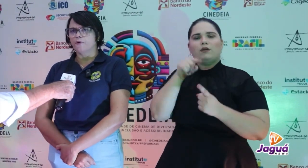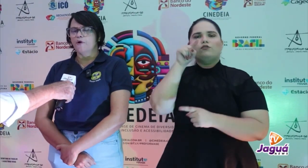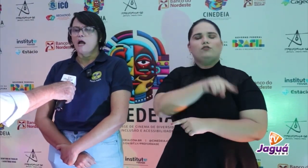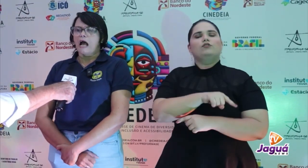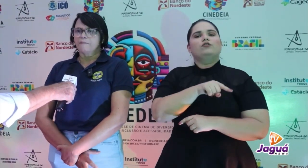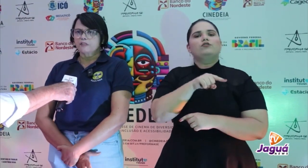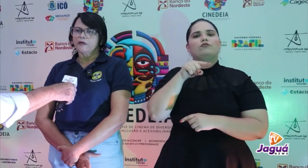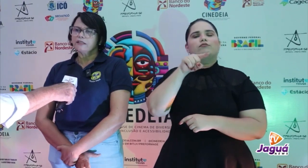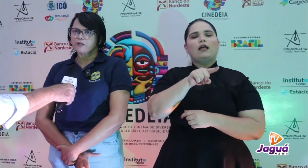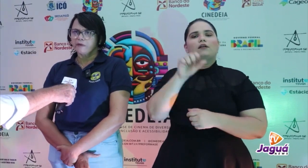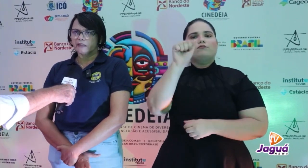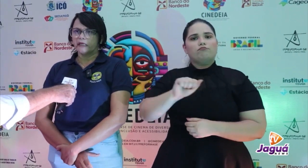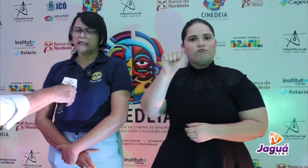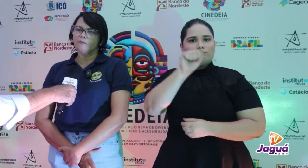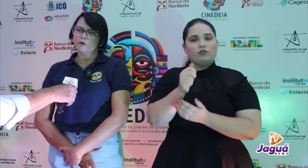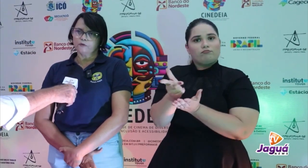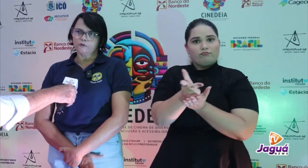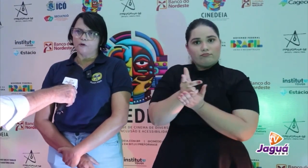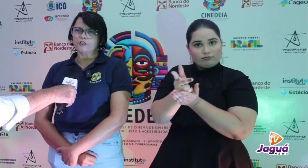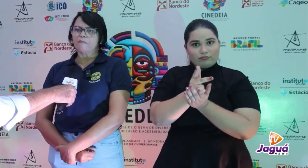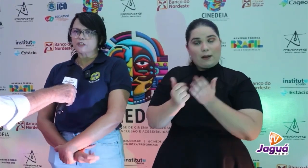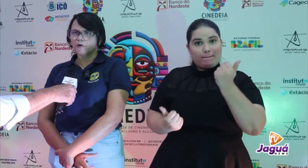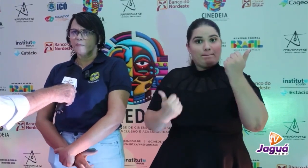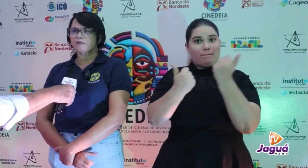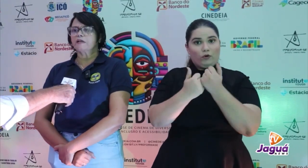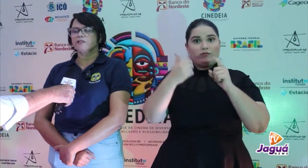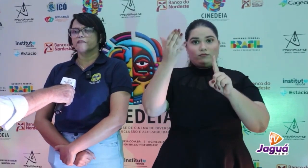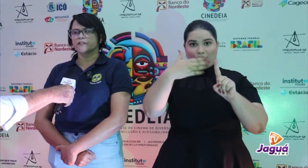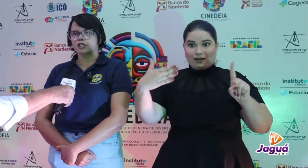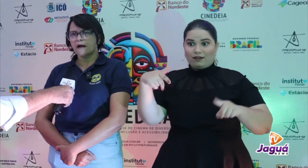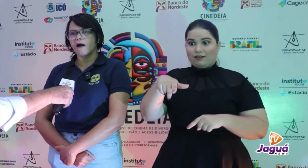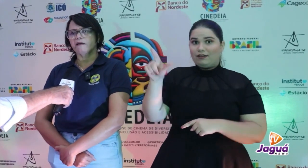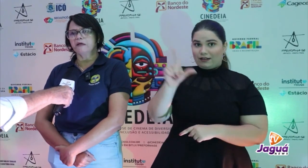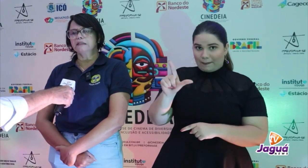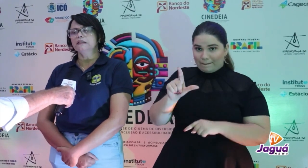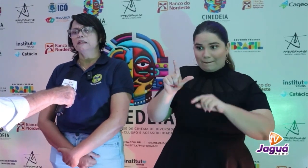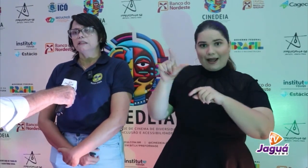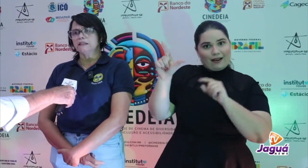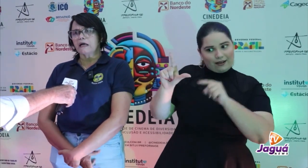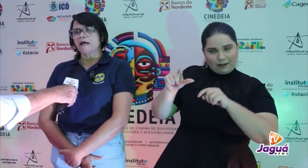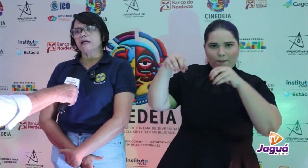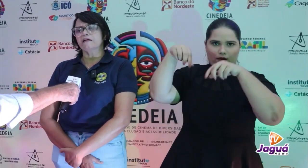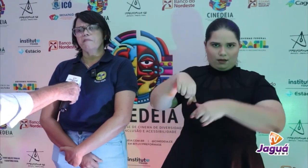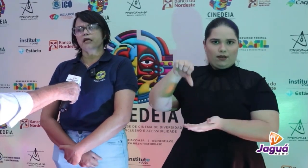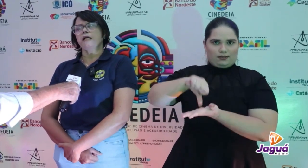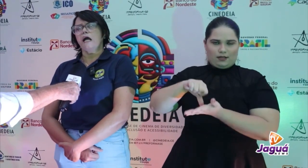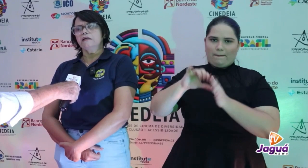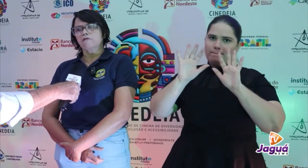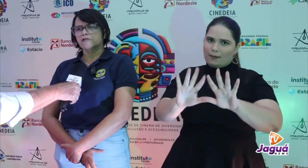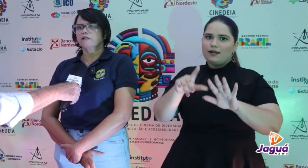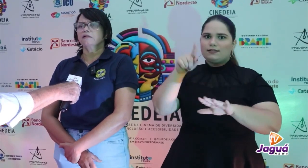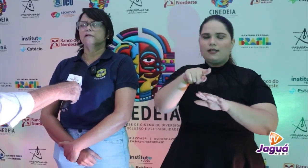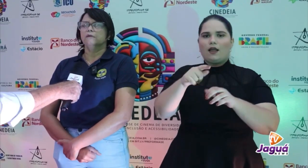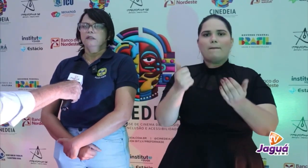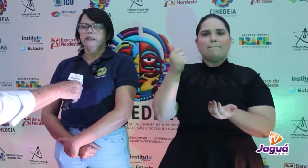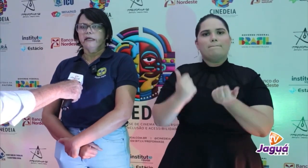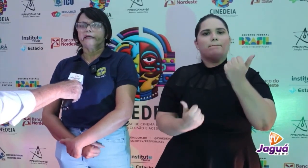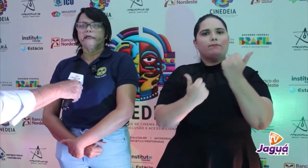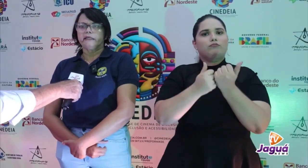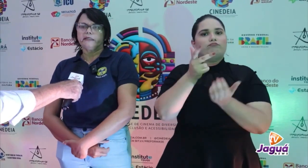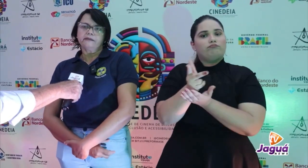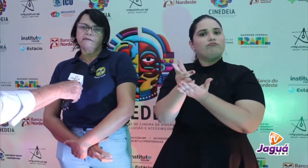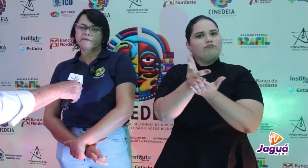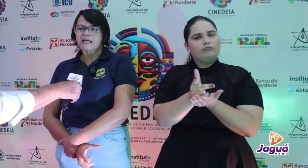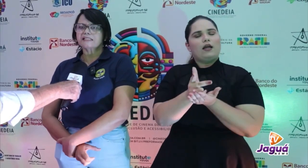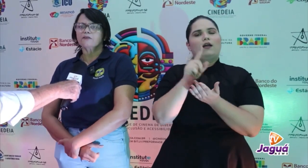de Apoio à Pessoa LGBT em Limoeiro do Norte, mas numa perspectiva jaguaribana, de trabalhar também a inclusão, né,